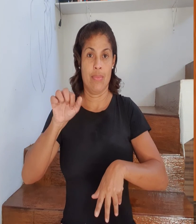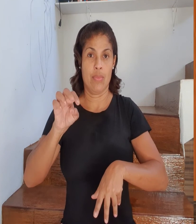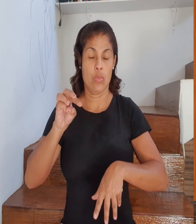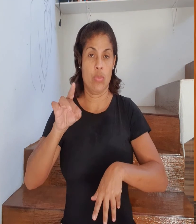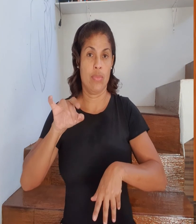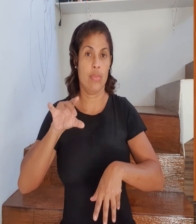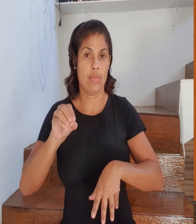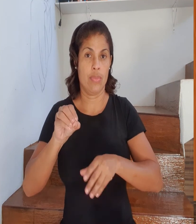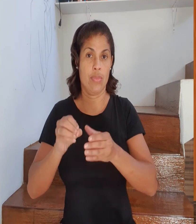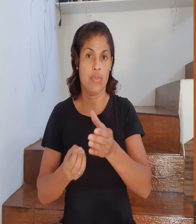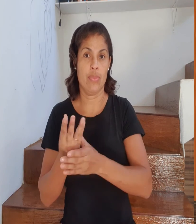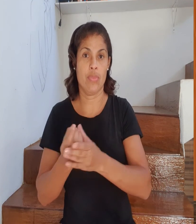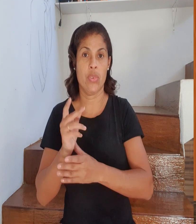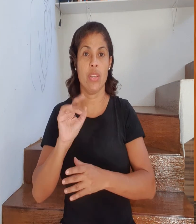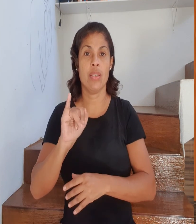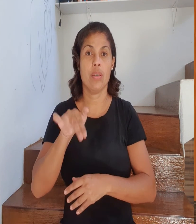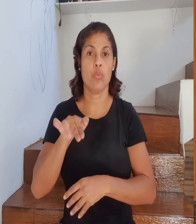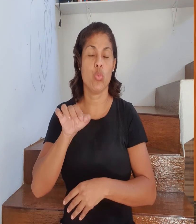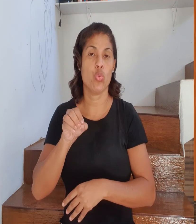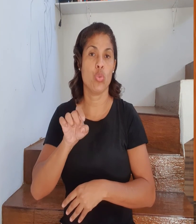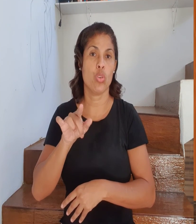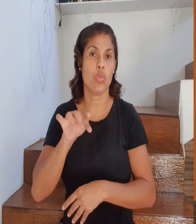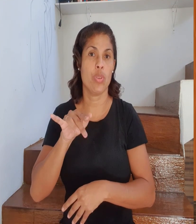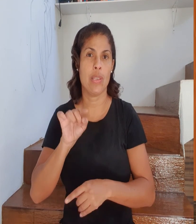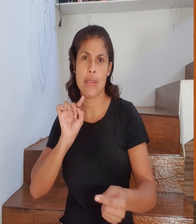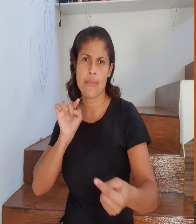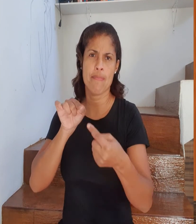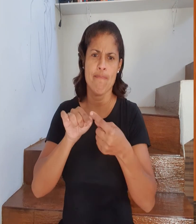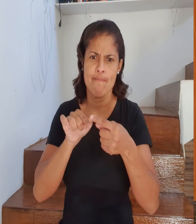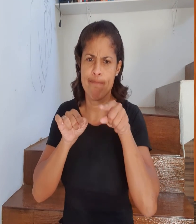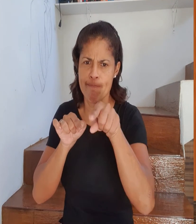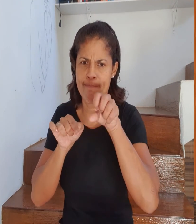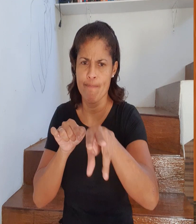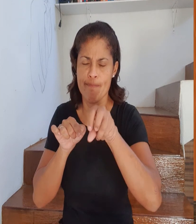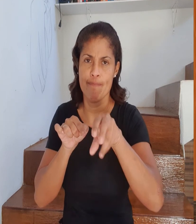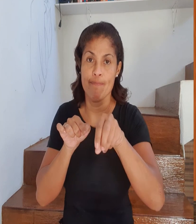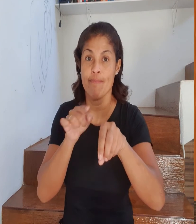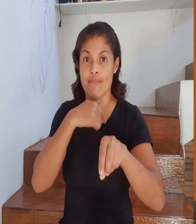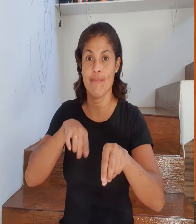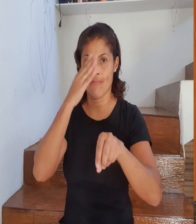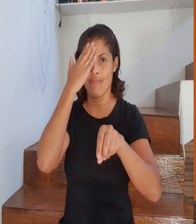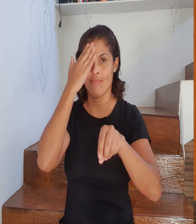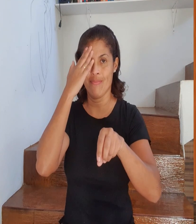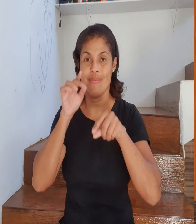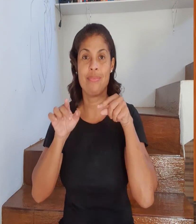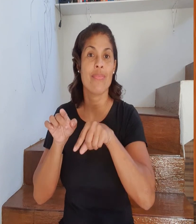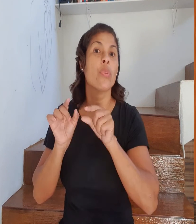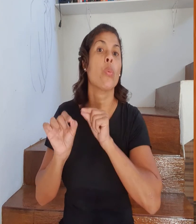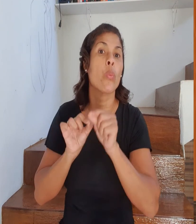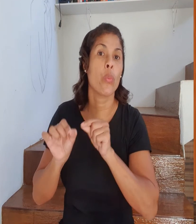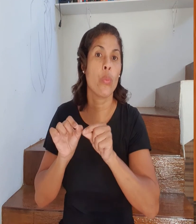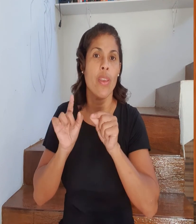Forma plasmócitos que produzem imunoglobulinas específicas contra o patógeno. E como sabemos,